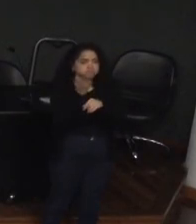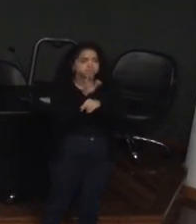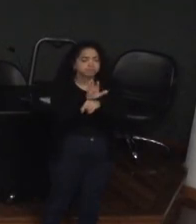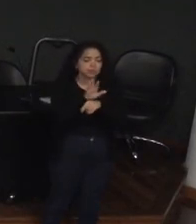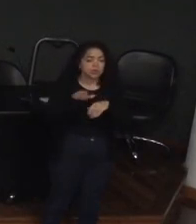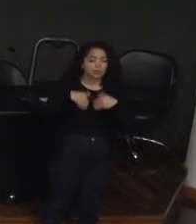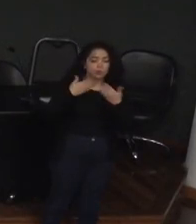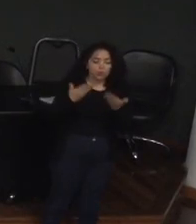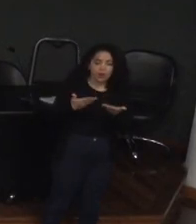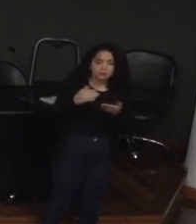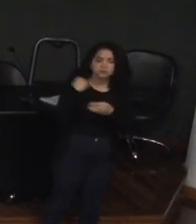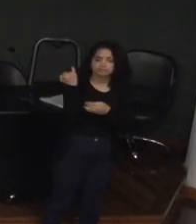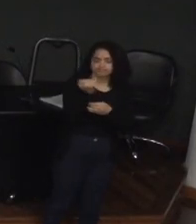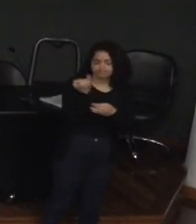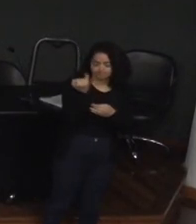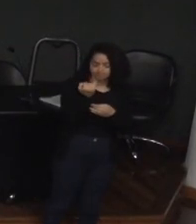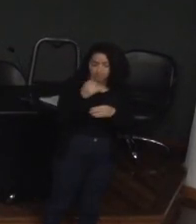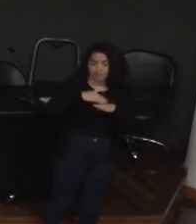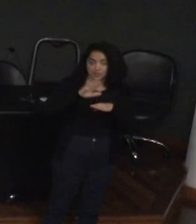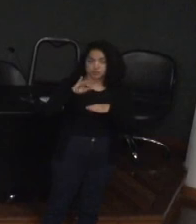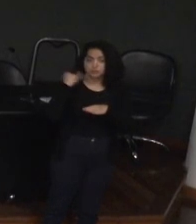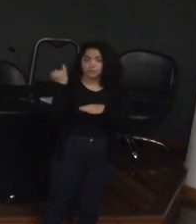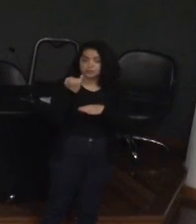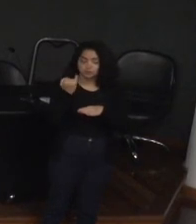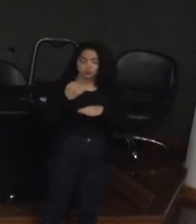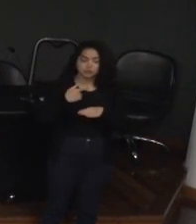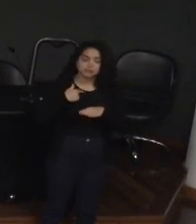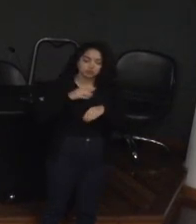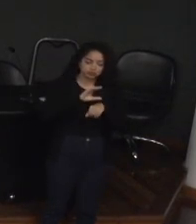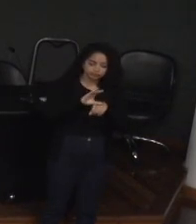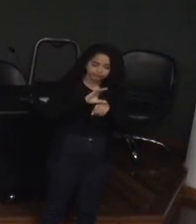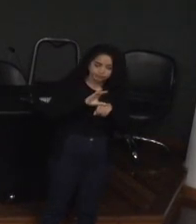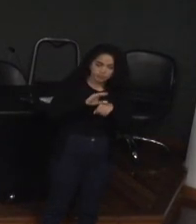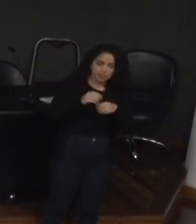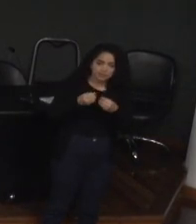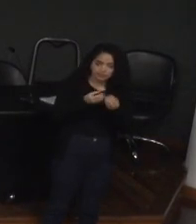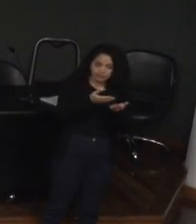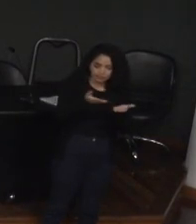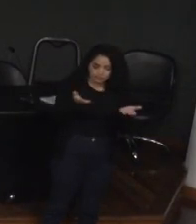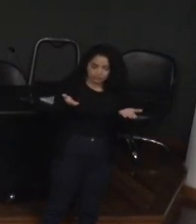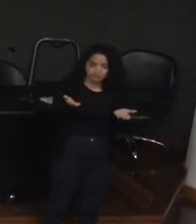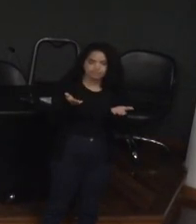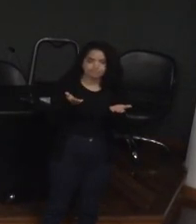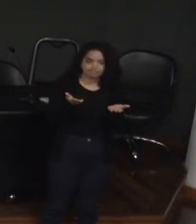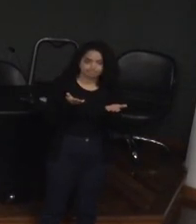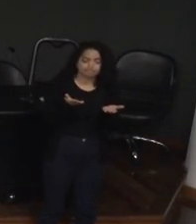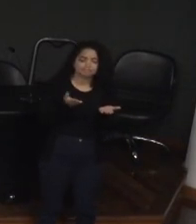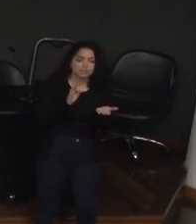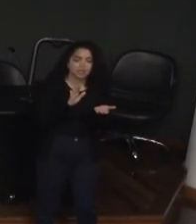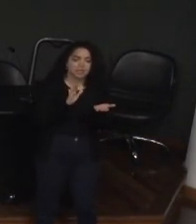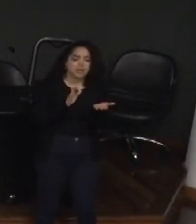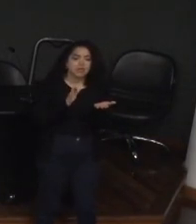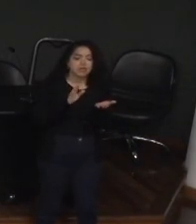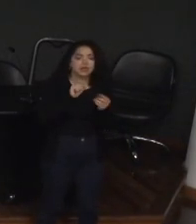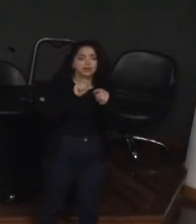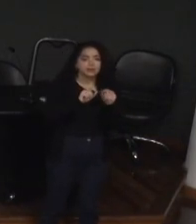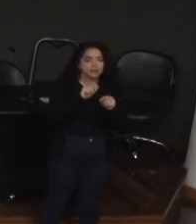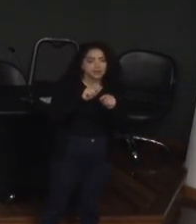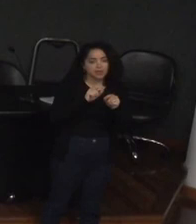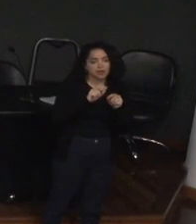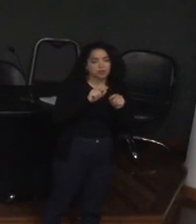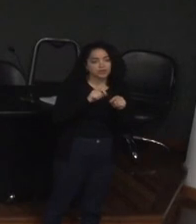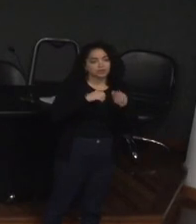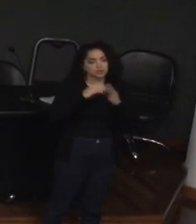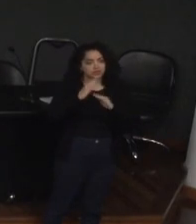as informações são importantes. O mais importante para mim aqui no curso é deixar isso com vocês, né? Essa matriz é a matriz que a gente aplica na